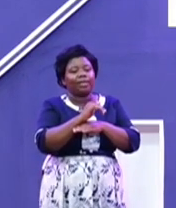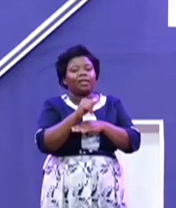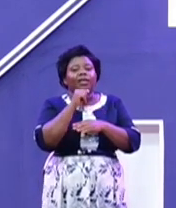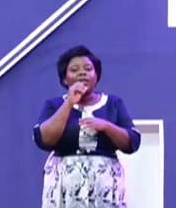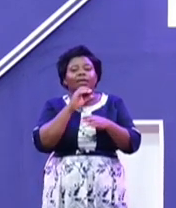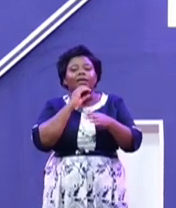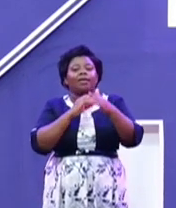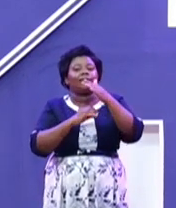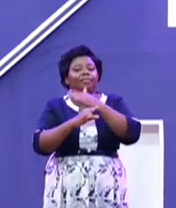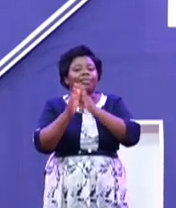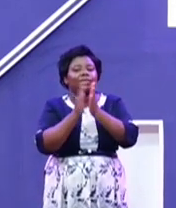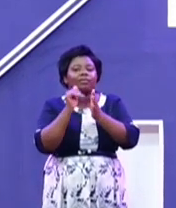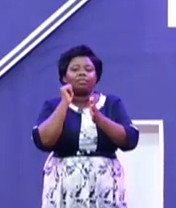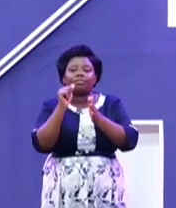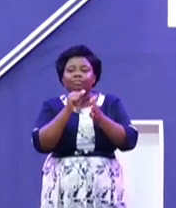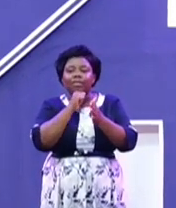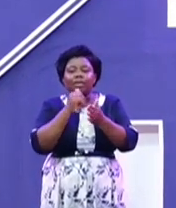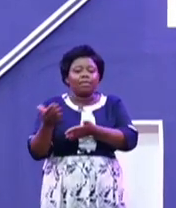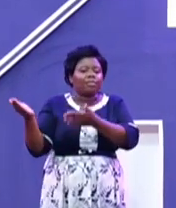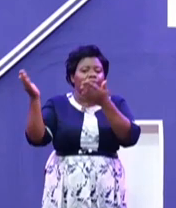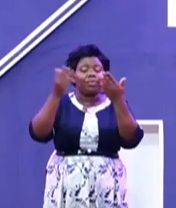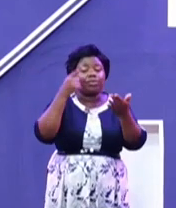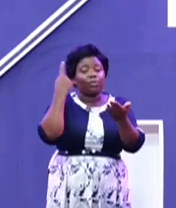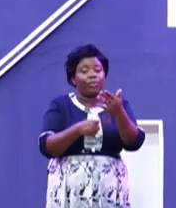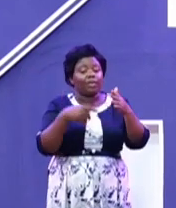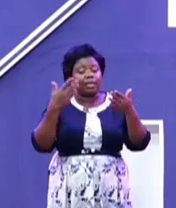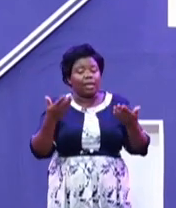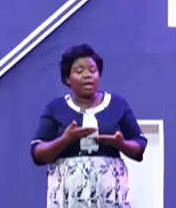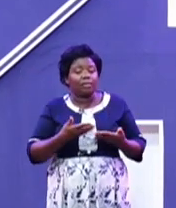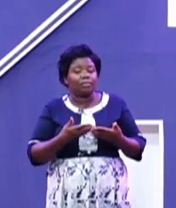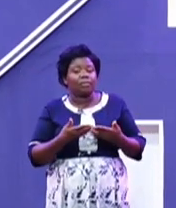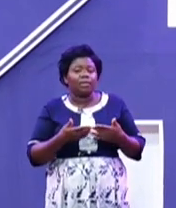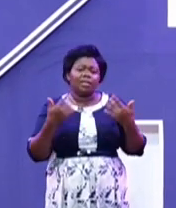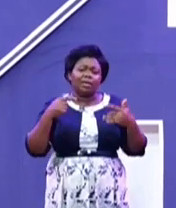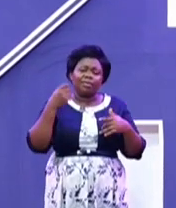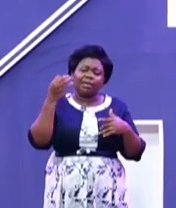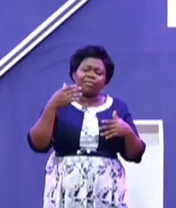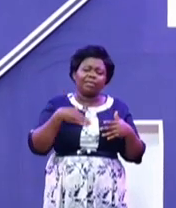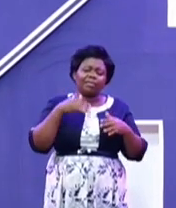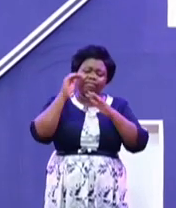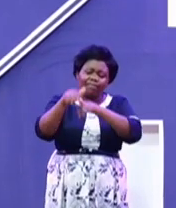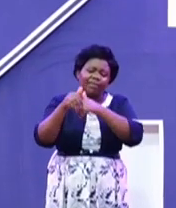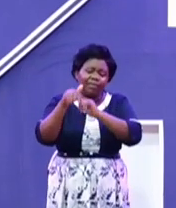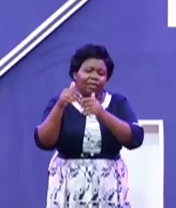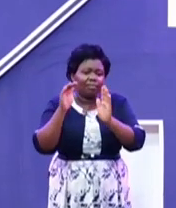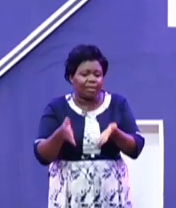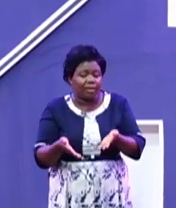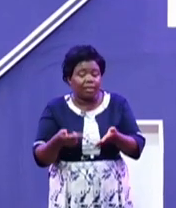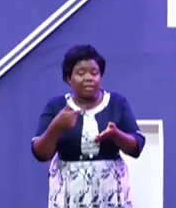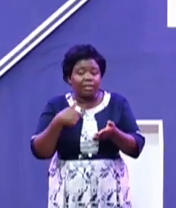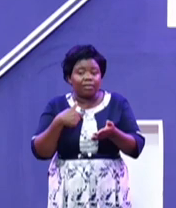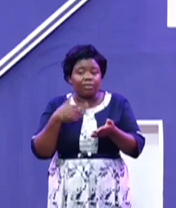byabwe, baleeta ku bye balina. Mu Musumba, bwe mba nga nze ndi mulimi, nzikirizibwa okuleeta